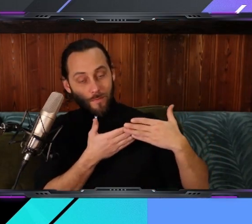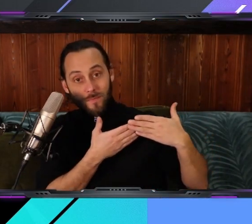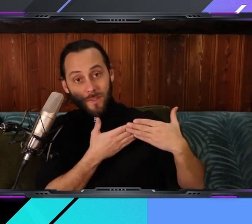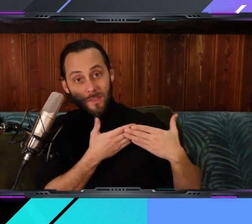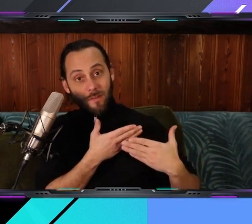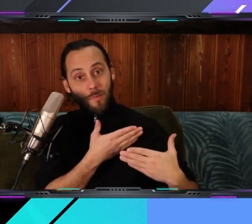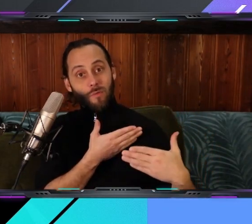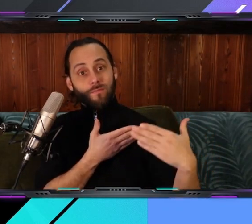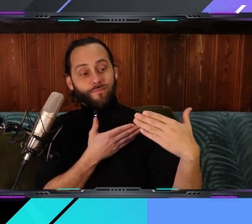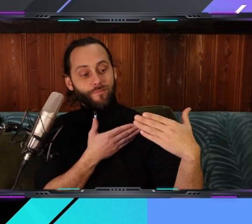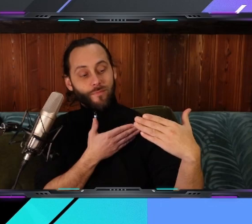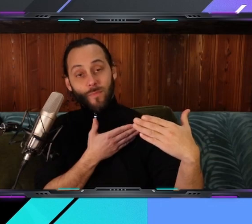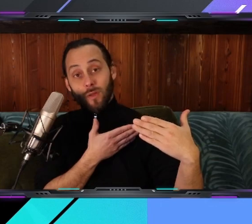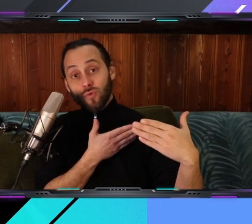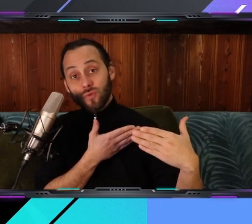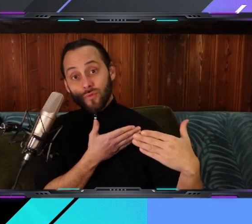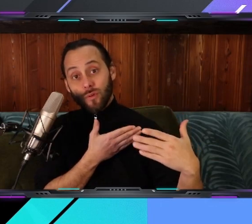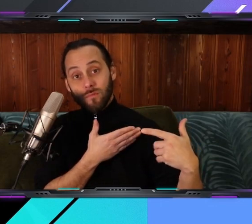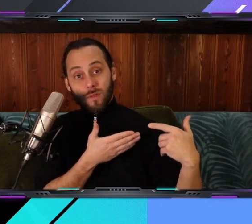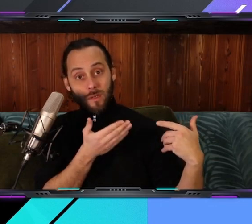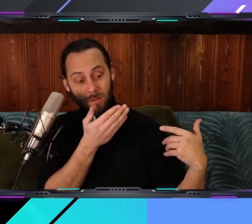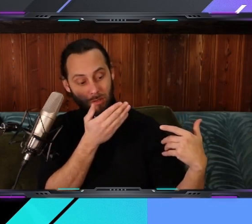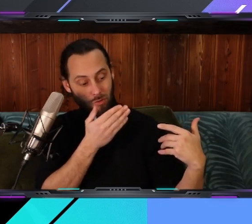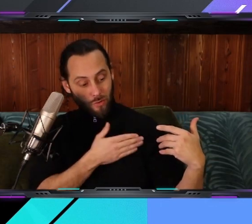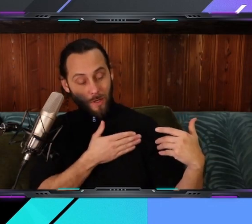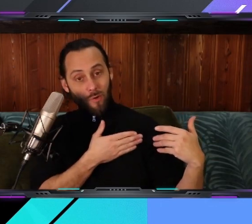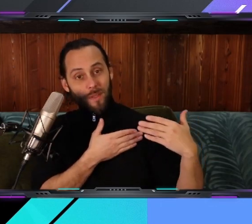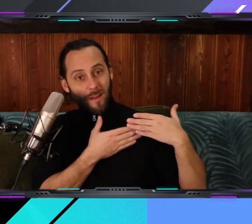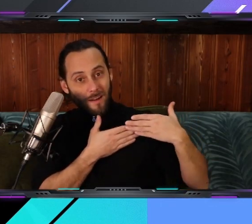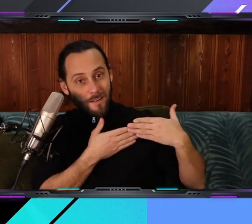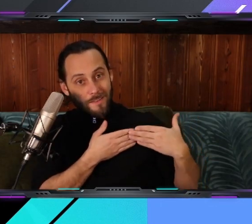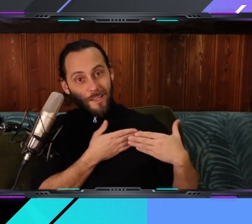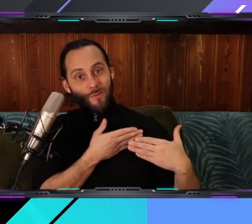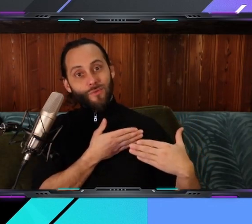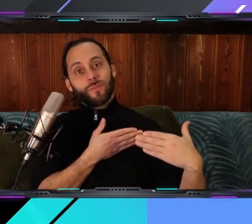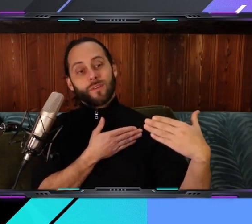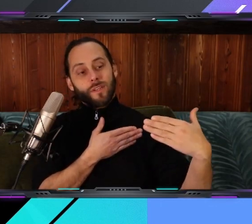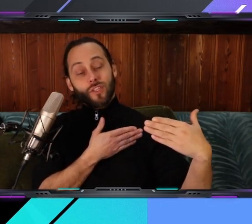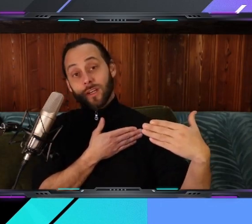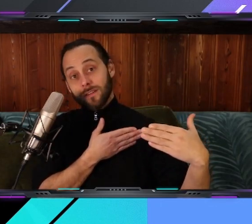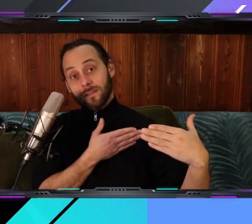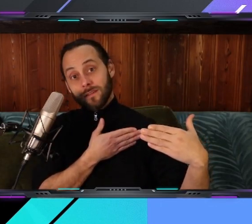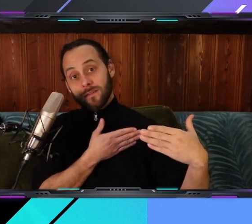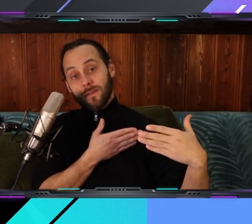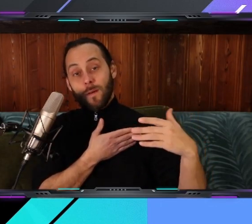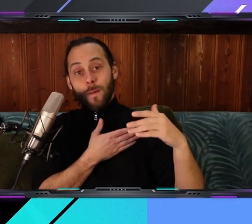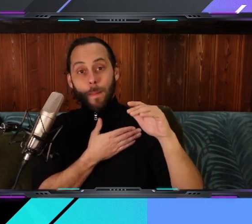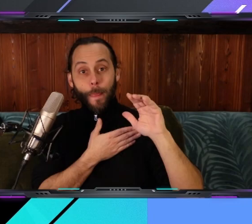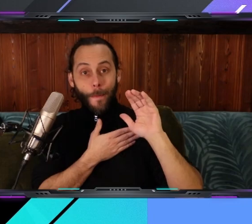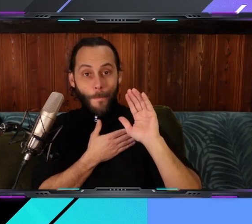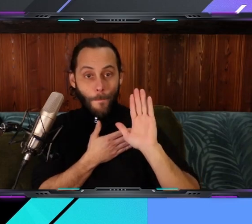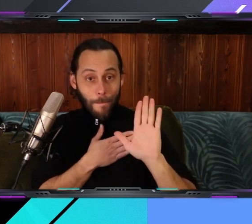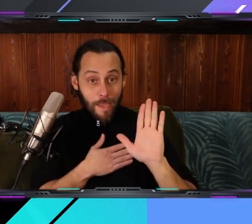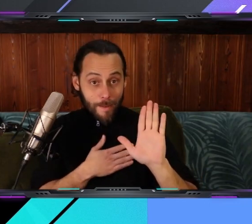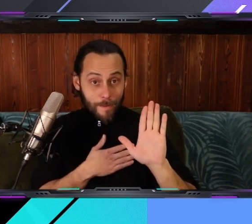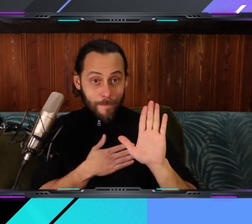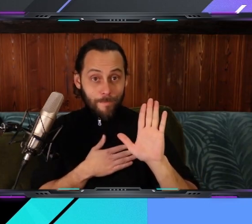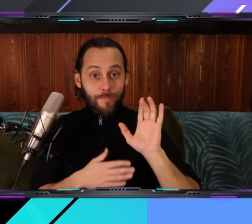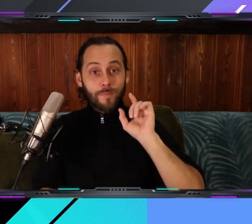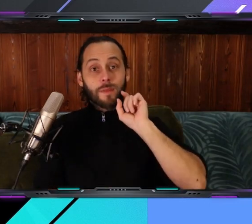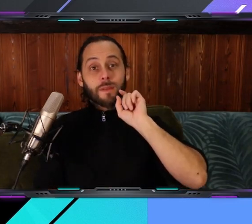Donc, ça, c'est vraiment la notion de temps. Je suis à l'hôpital, ça dure et j'y reste.